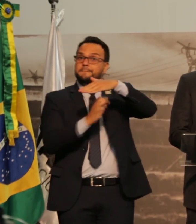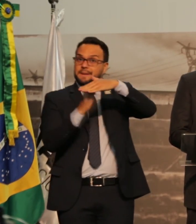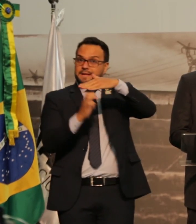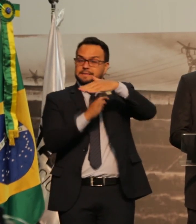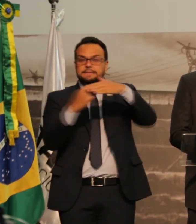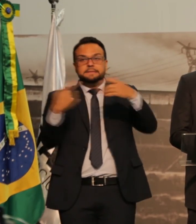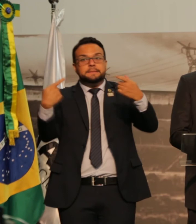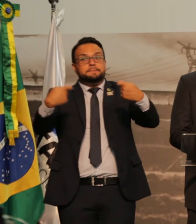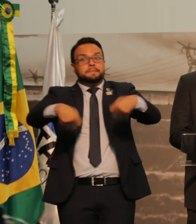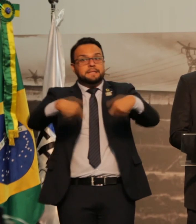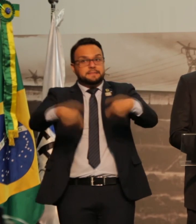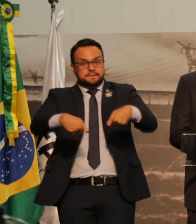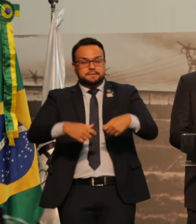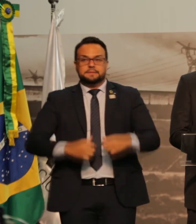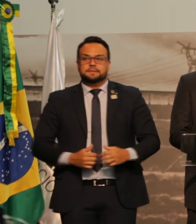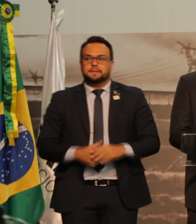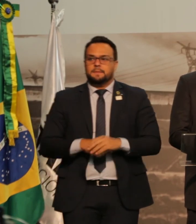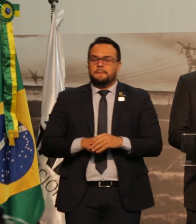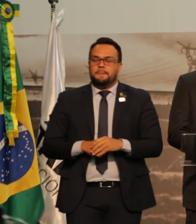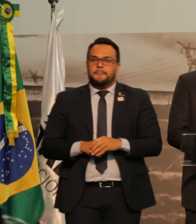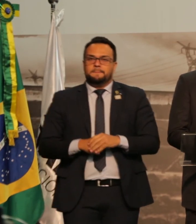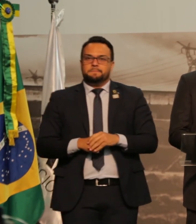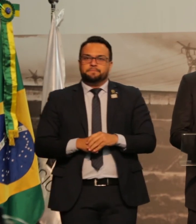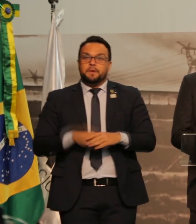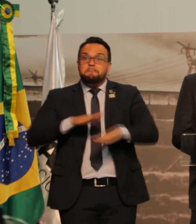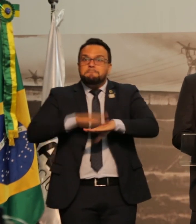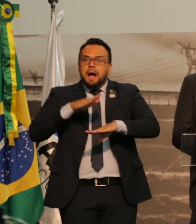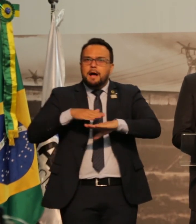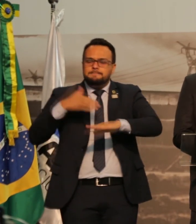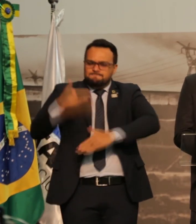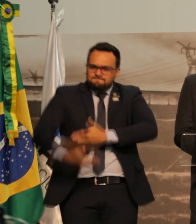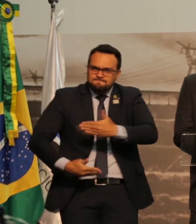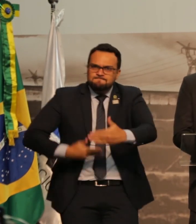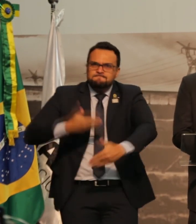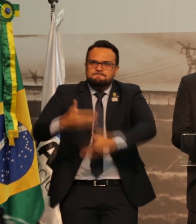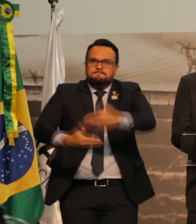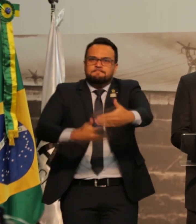que precisa cada vez mais